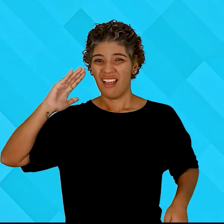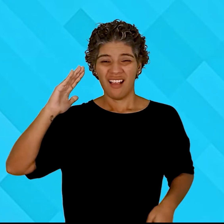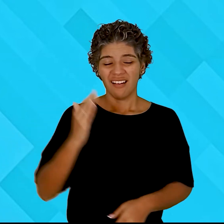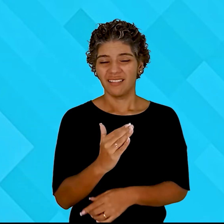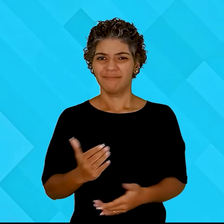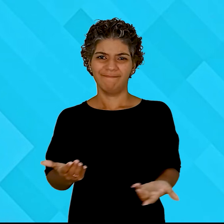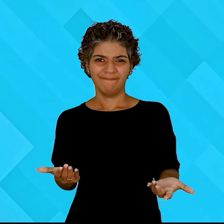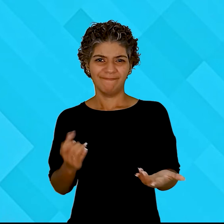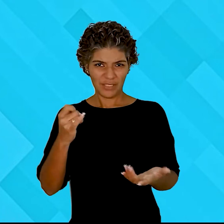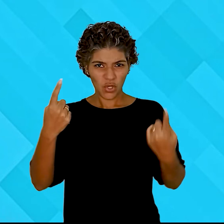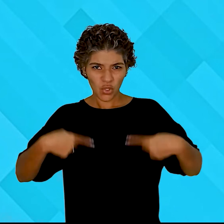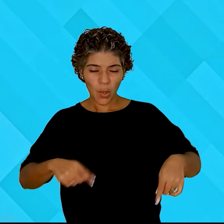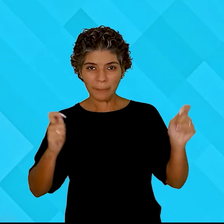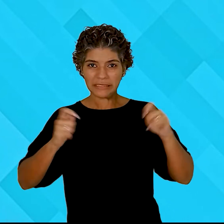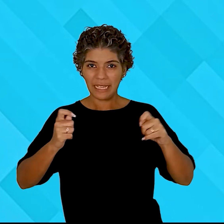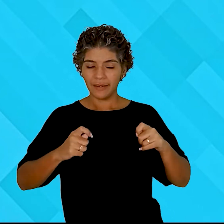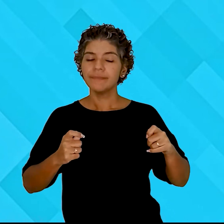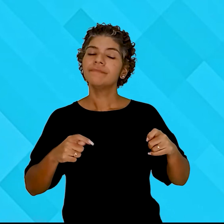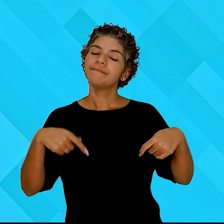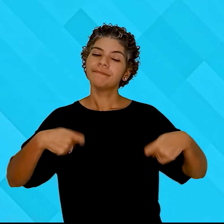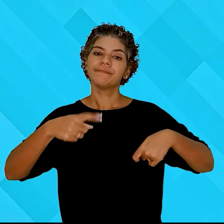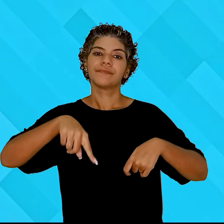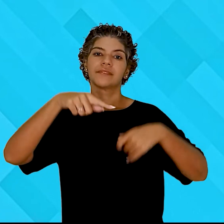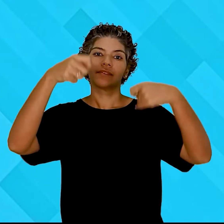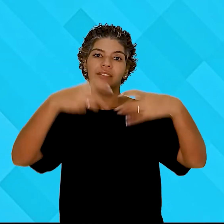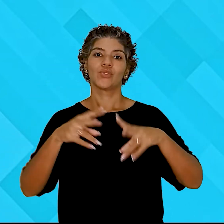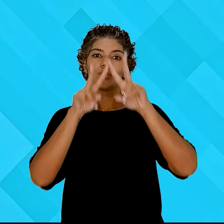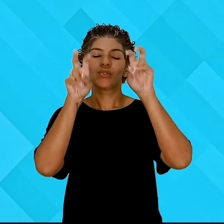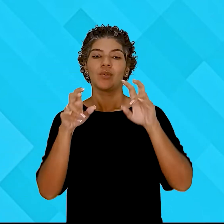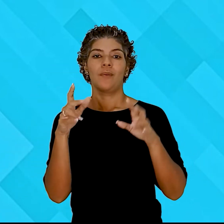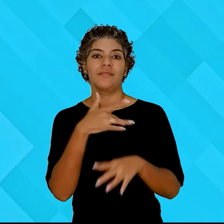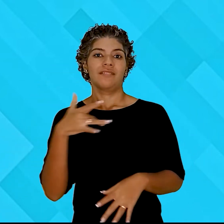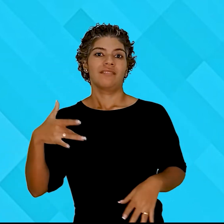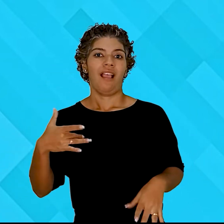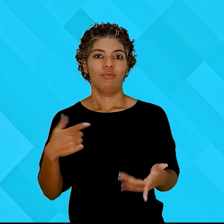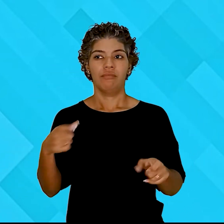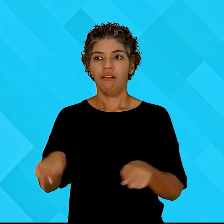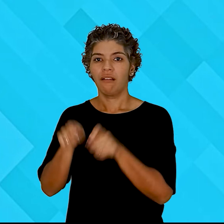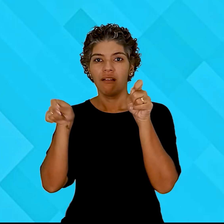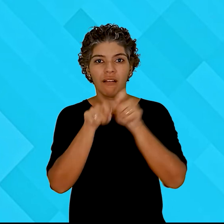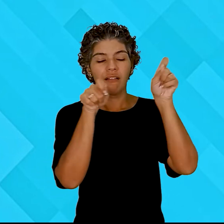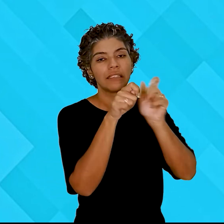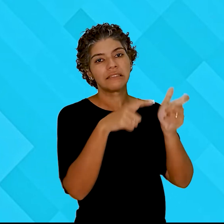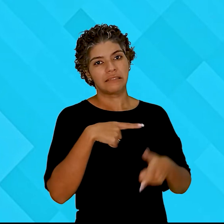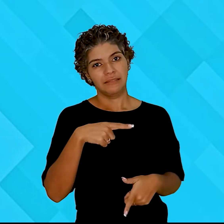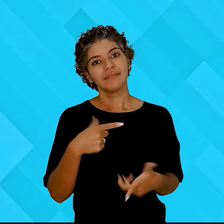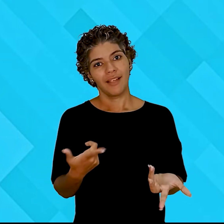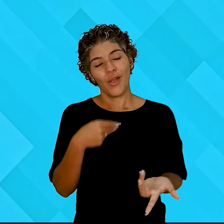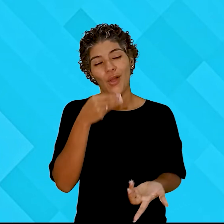precisa começar a falar, que já estão atingindo muitas pessoas, obviamente, mas que vão atingir de maneira ainda mais